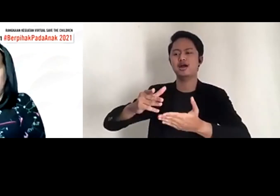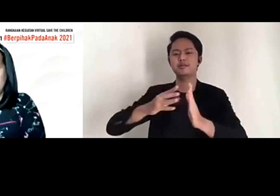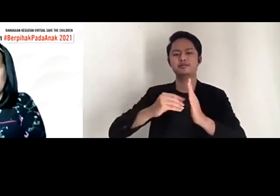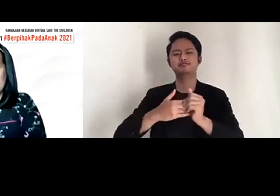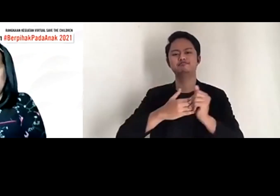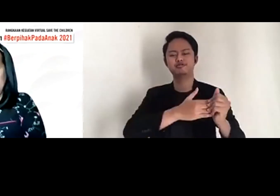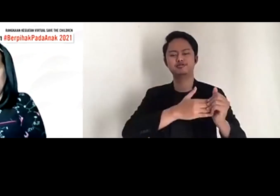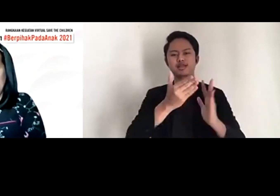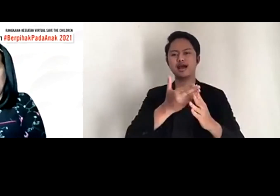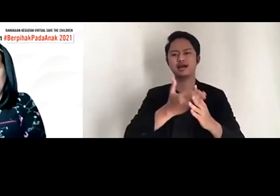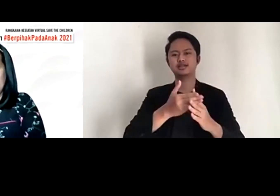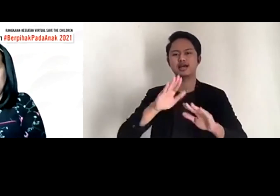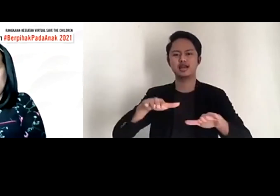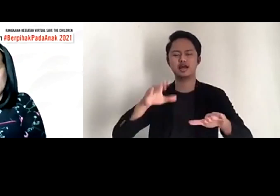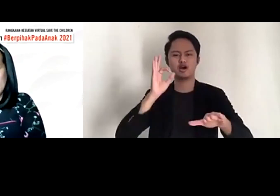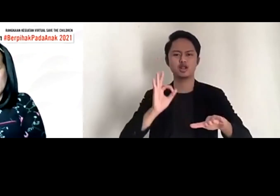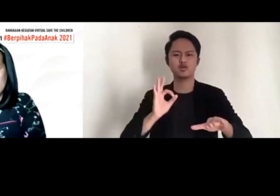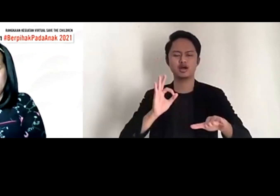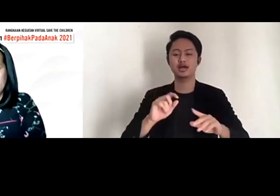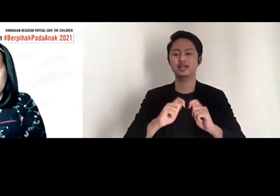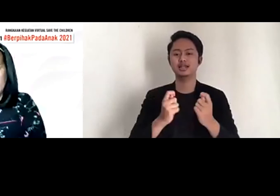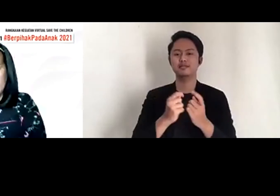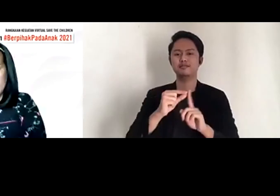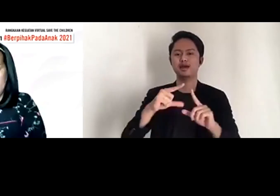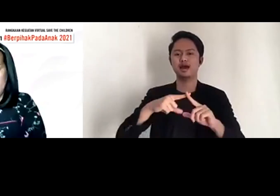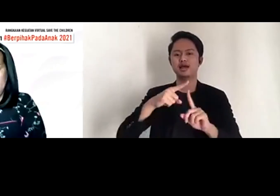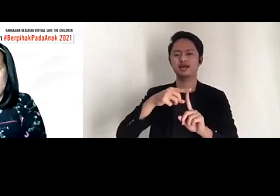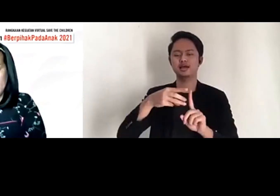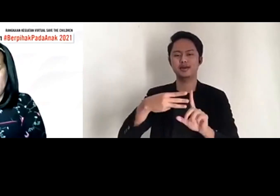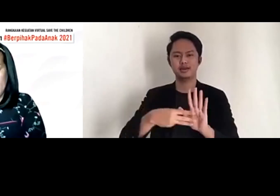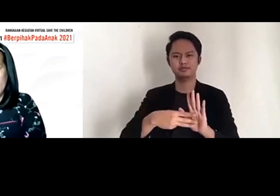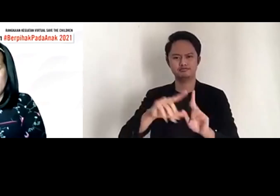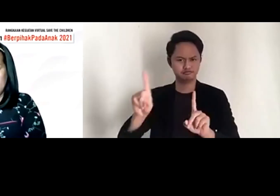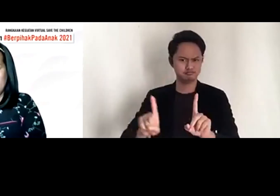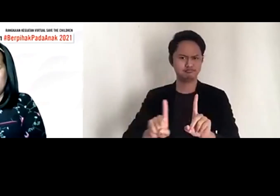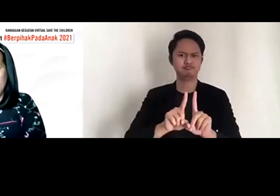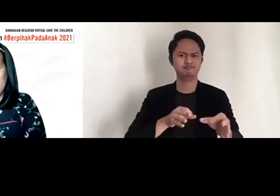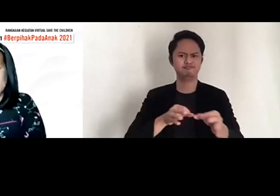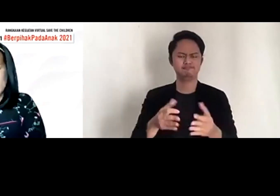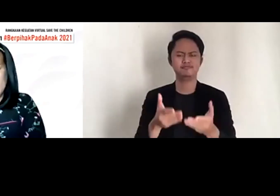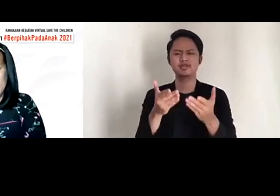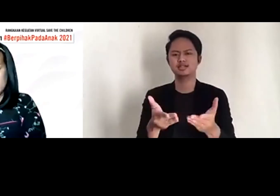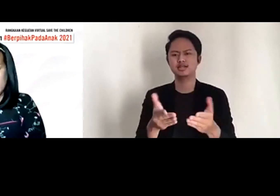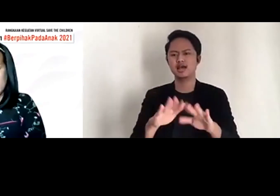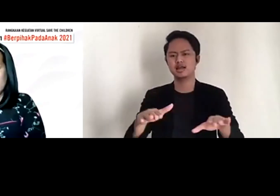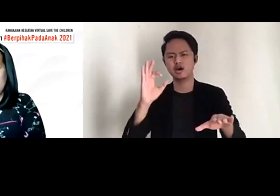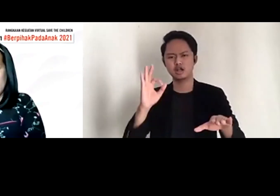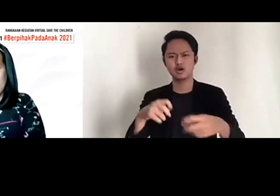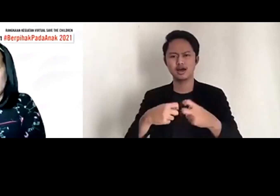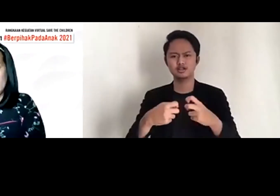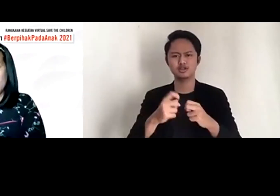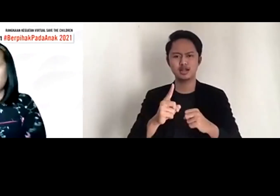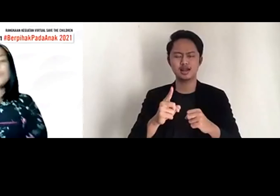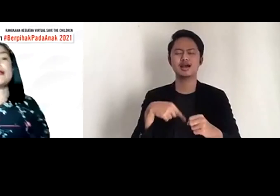orang tua. Tim PATBM memfasilitasi ini pendampingan kepada anak dan orang tua yang terkena kasus, termasuk